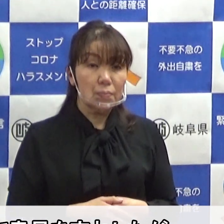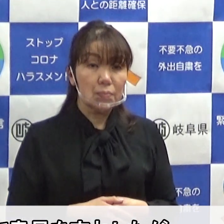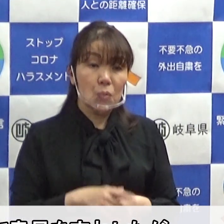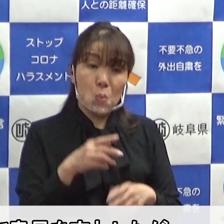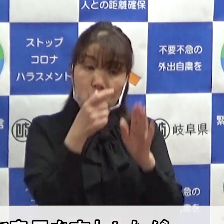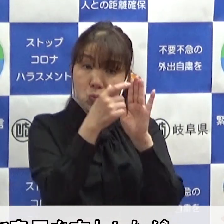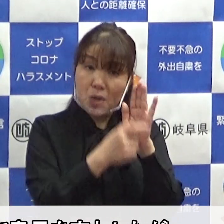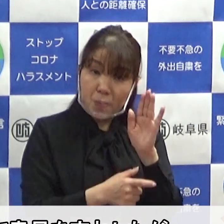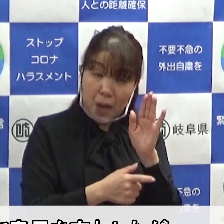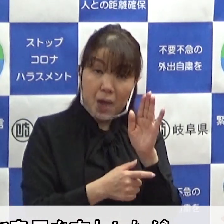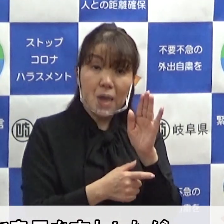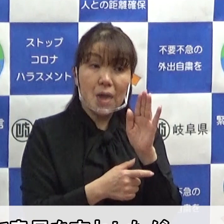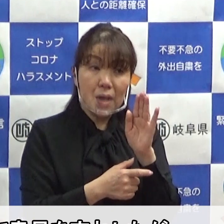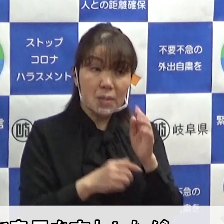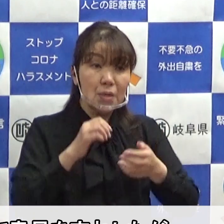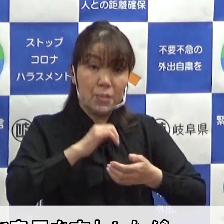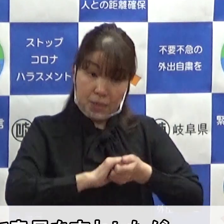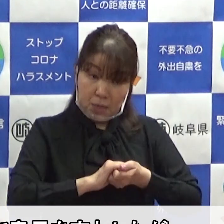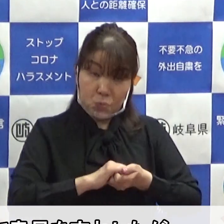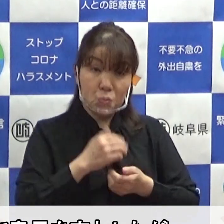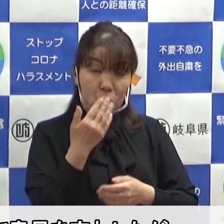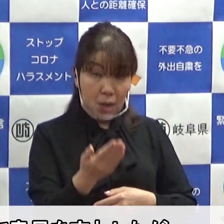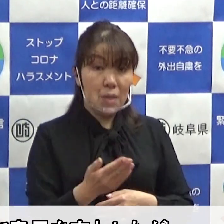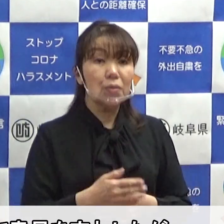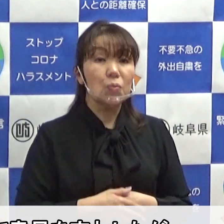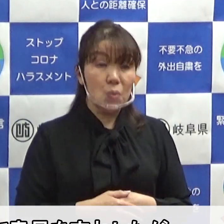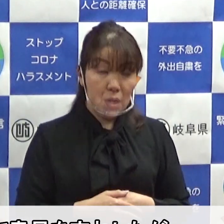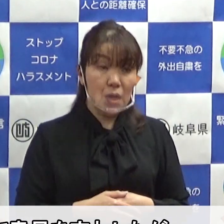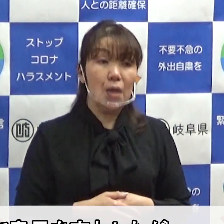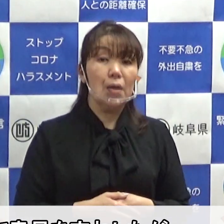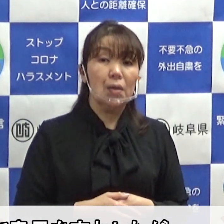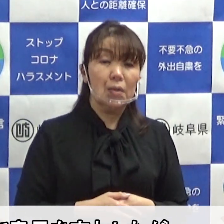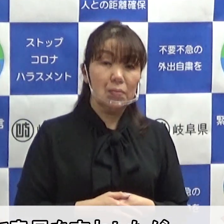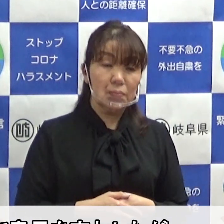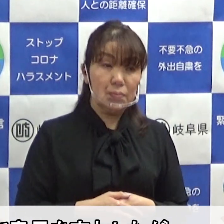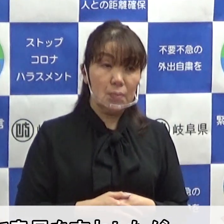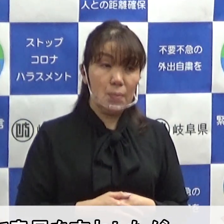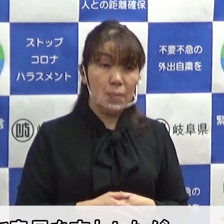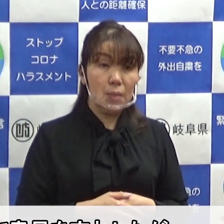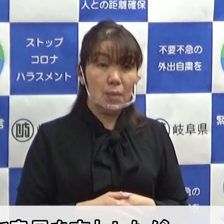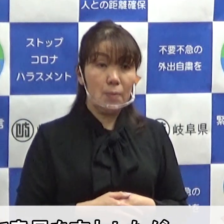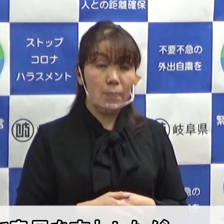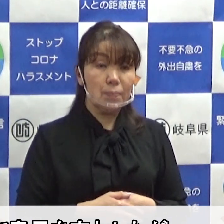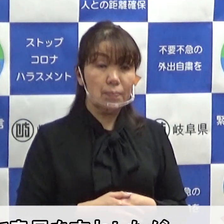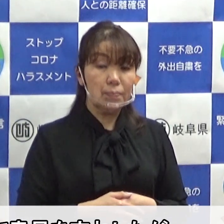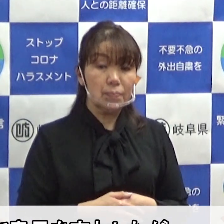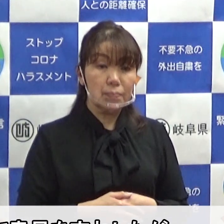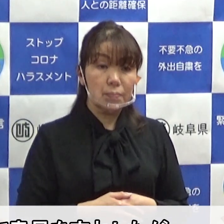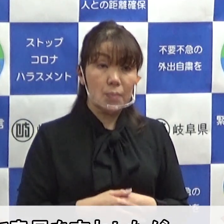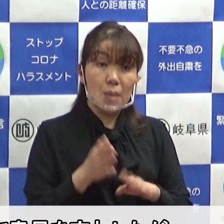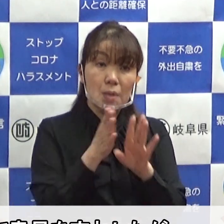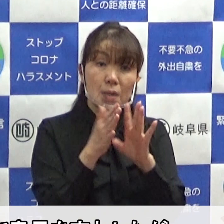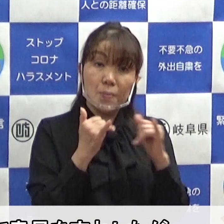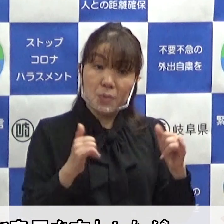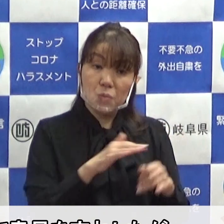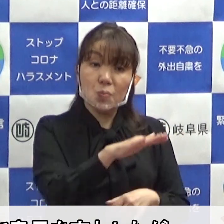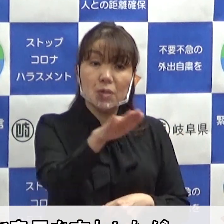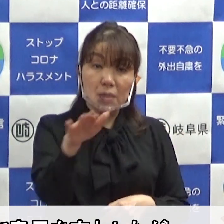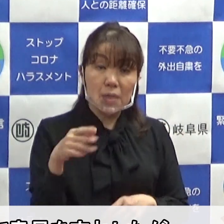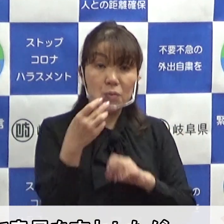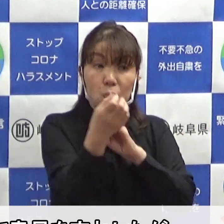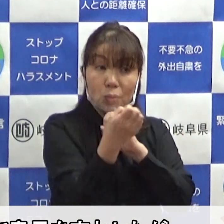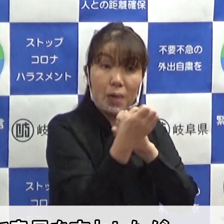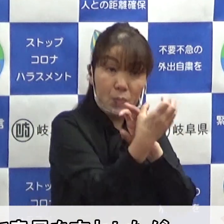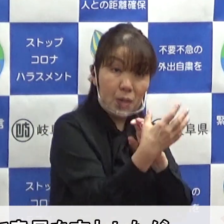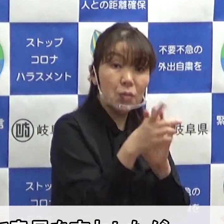どういうテーマで設定するかとか、それから、まあ、それをそういう、まあ、県民の皆さんとの対話というとき